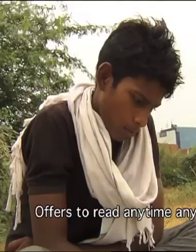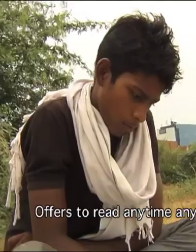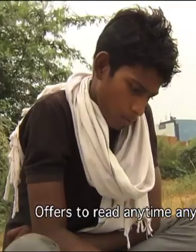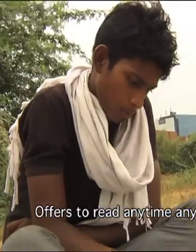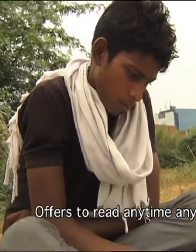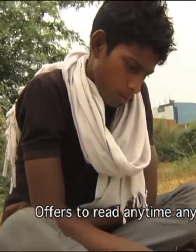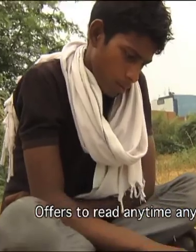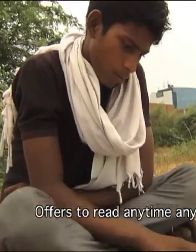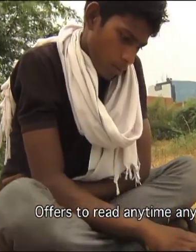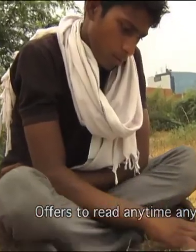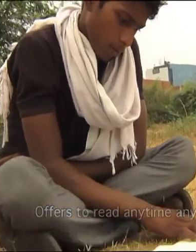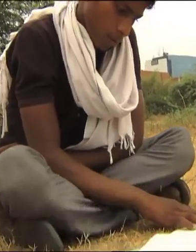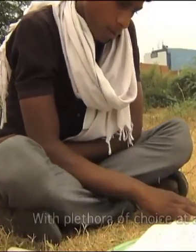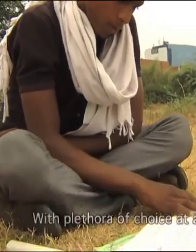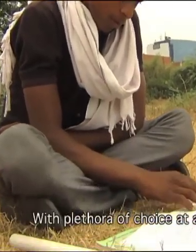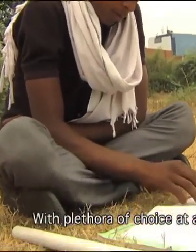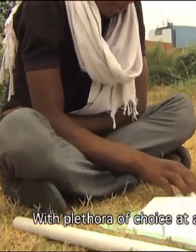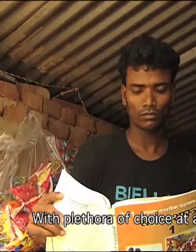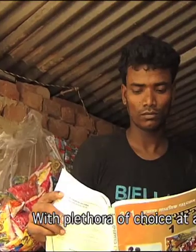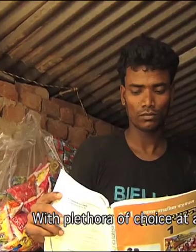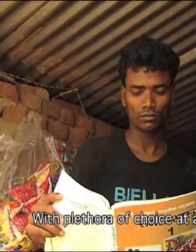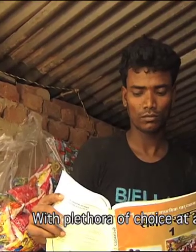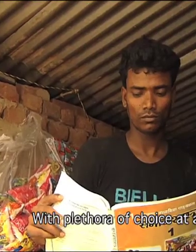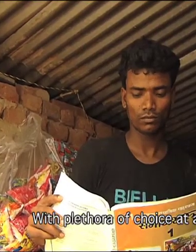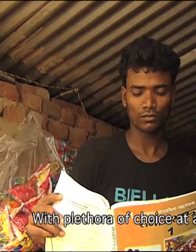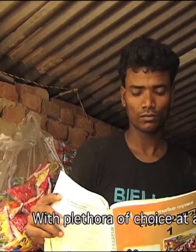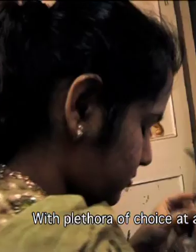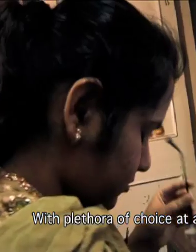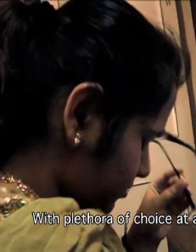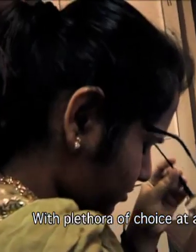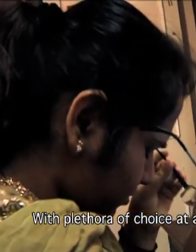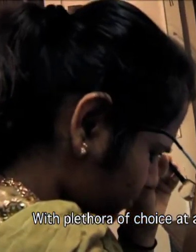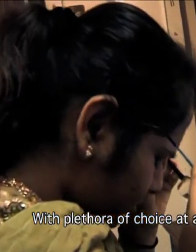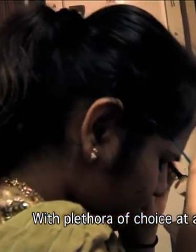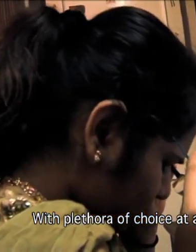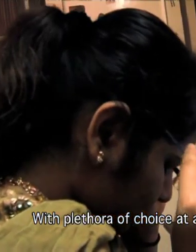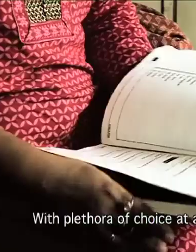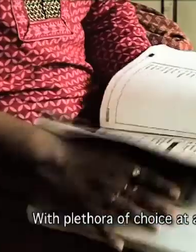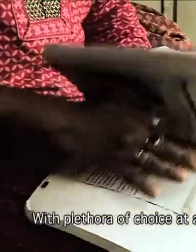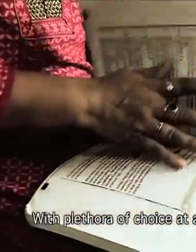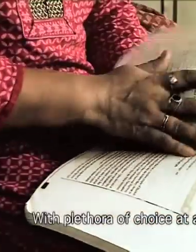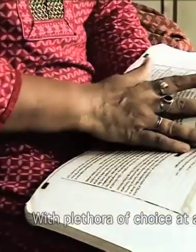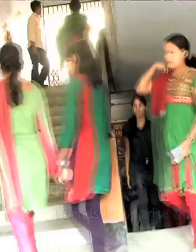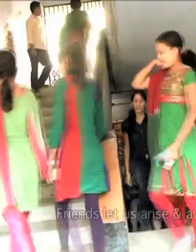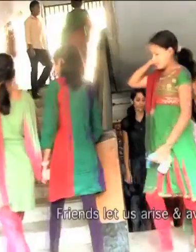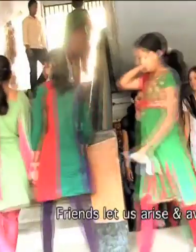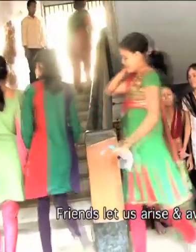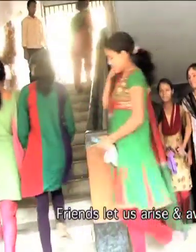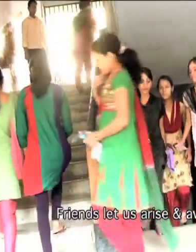पढ़े हम कहीं पढ़े, वे विषय की लोच से युक्त हो। मित्रों